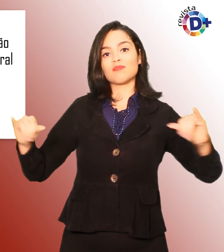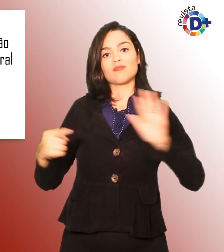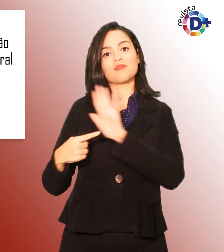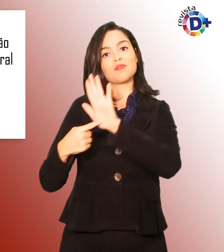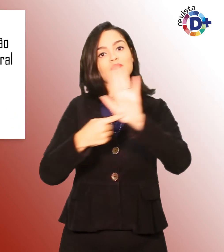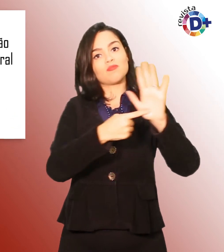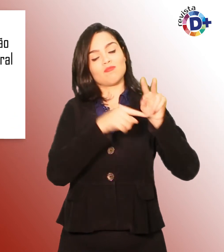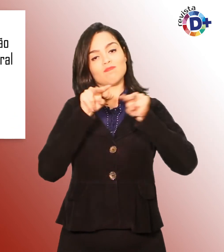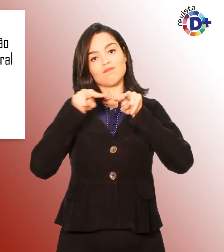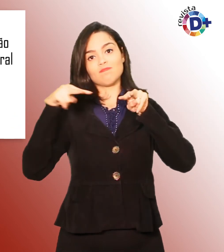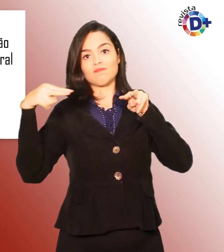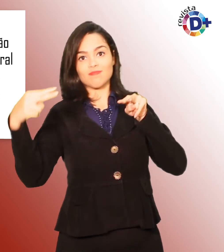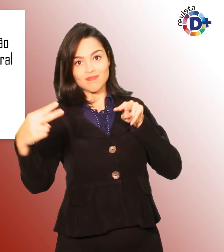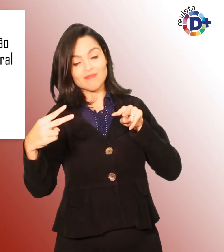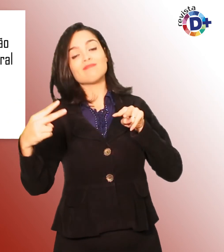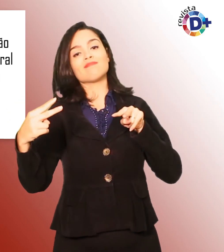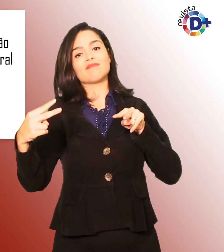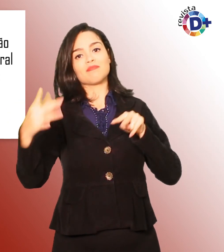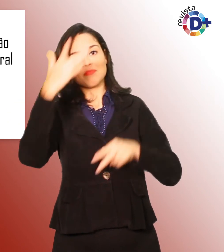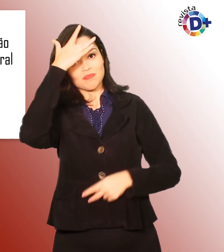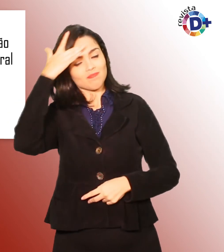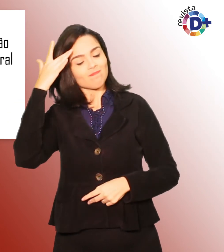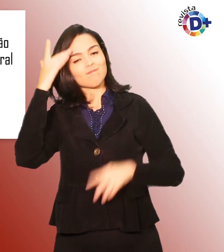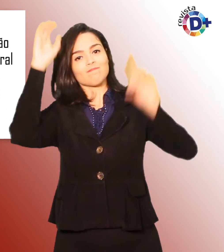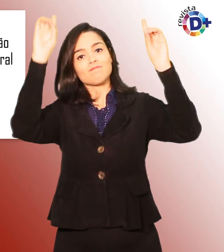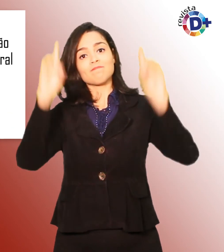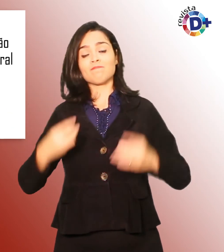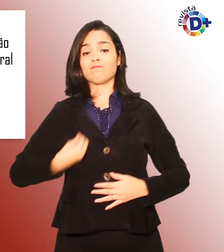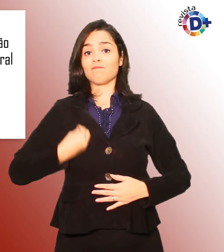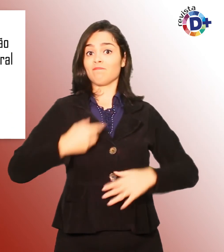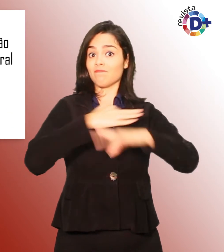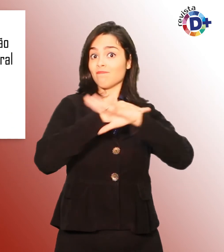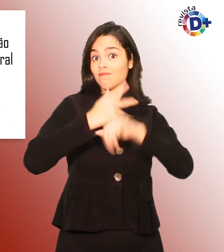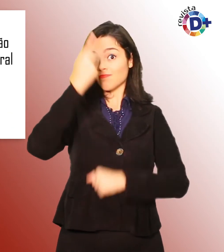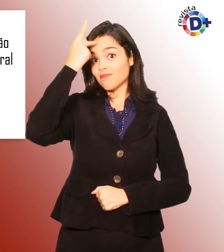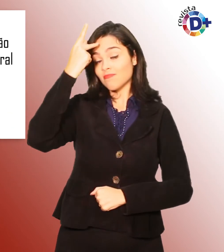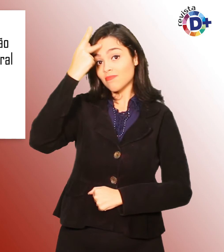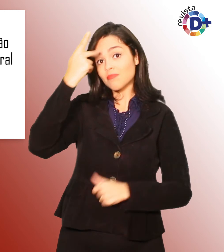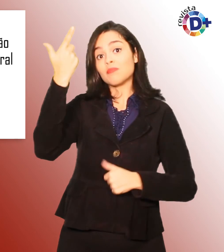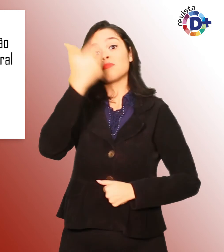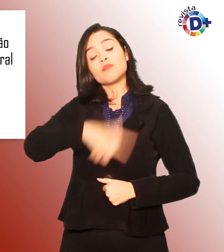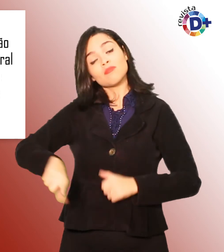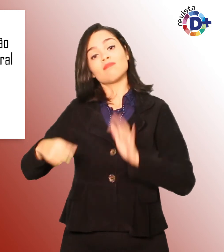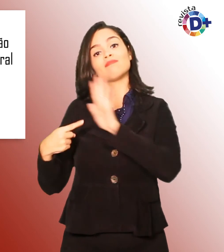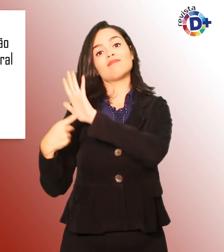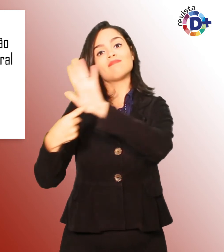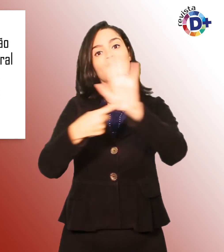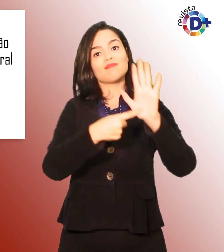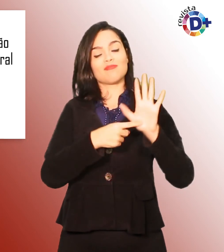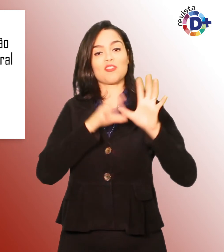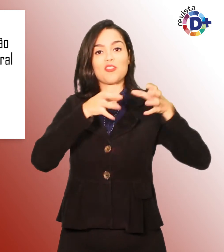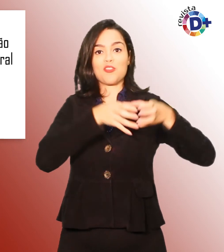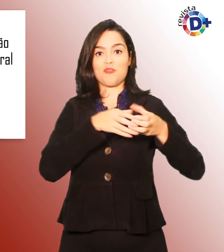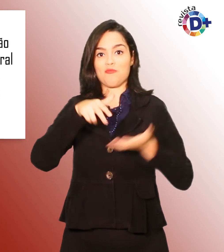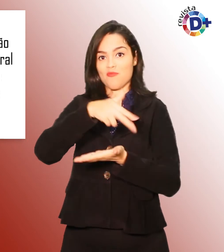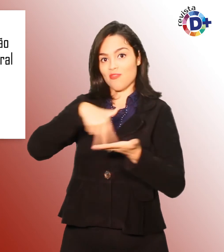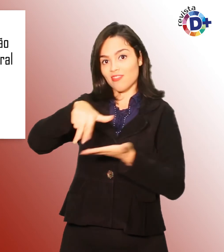inclusiva mais apresentação cultural da companhia de dança terra style e mesa de